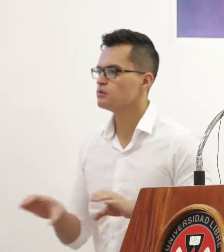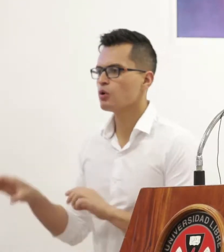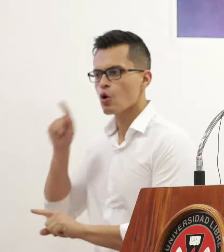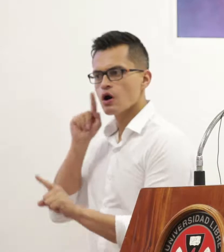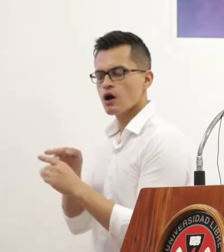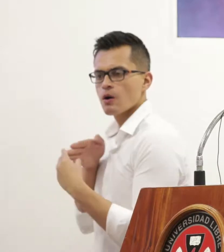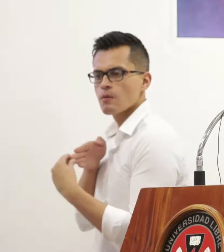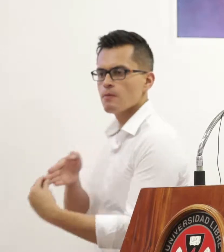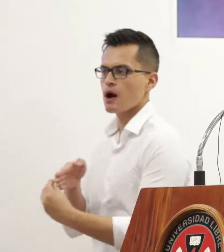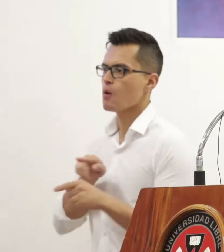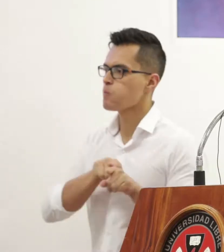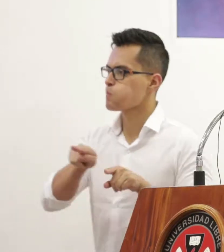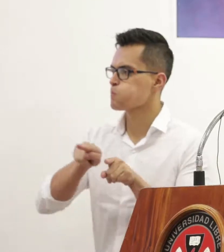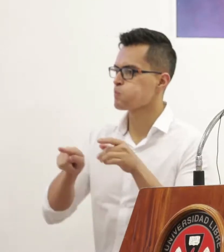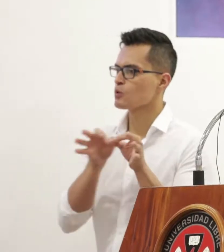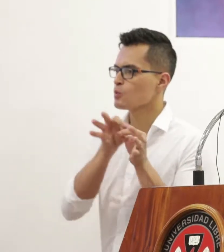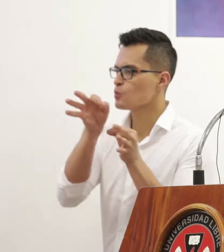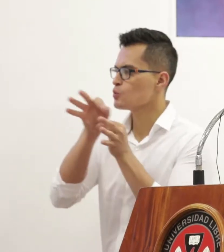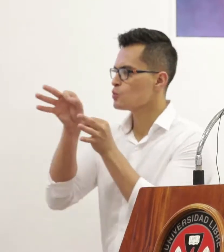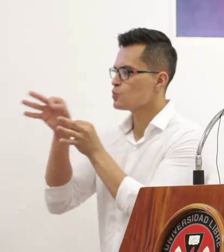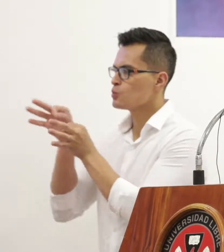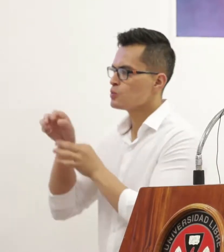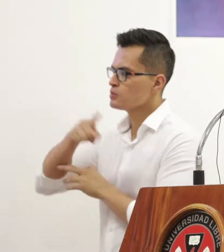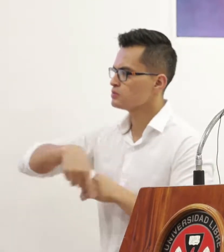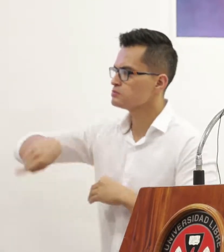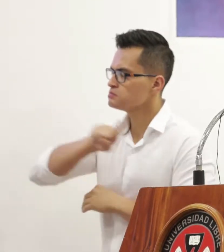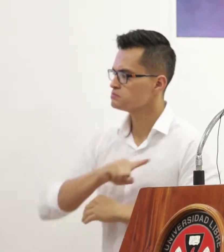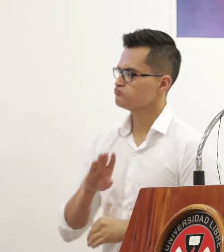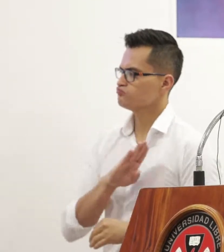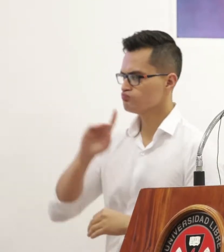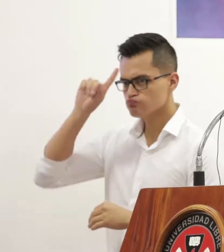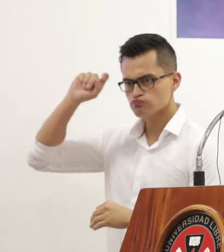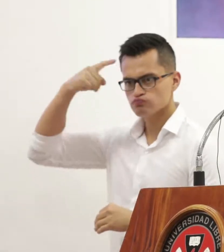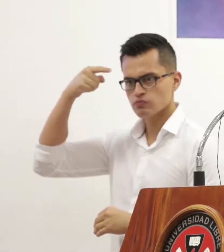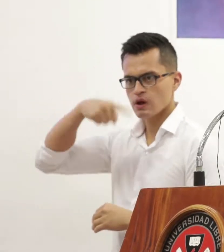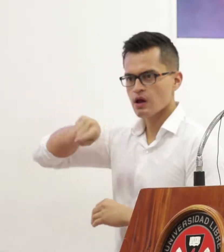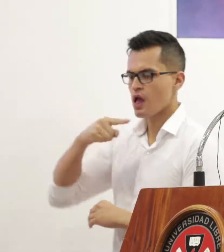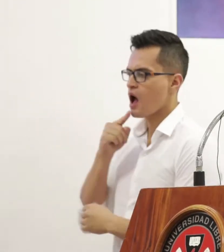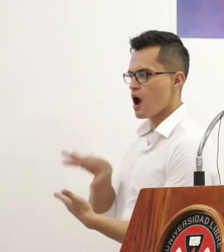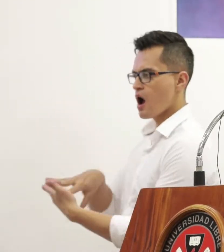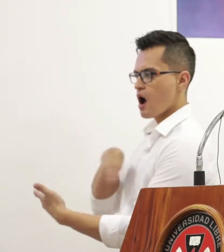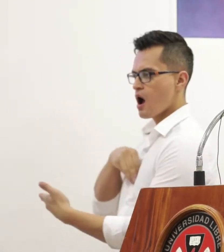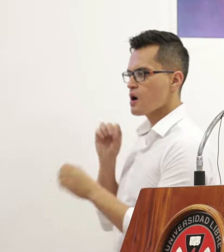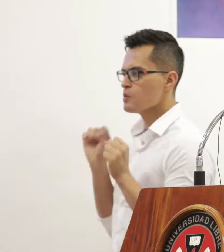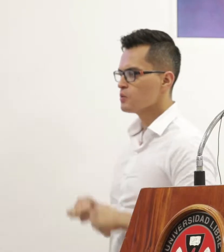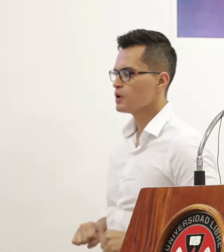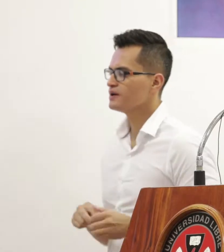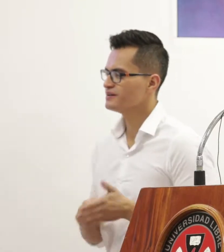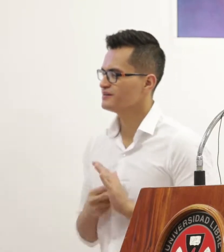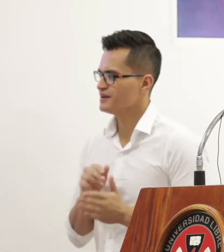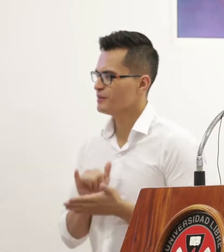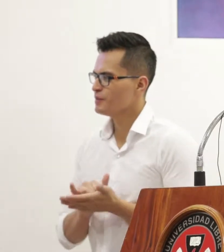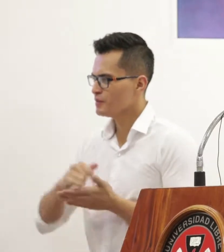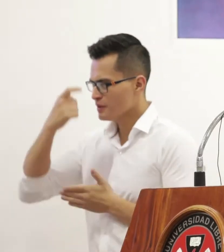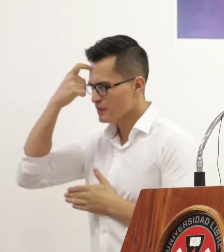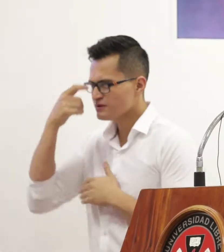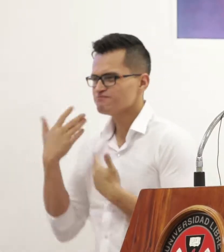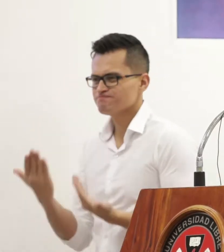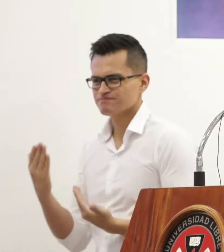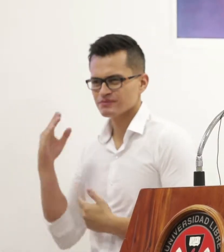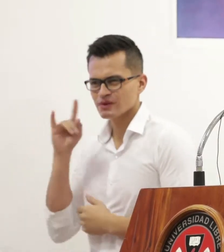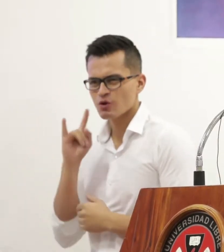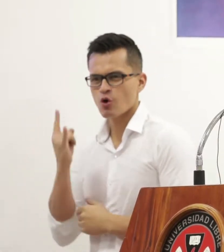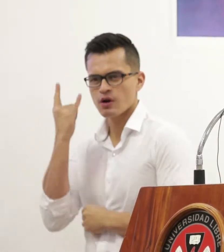los mandatarios departamentales del país respecto de lo que hay que hacer, y es poner este tema de este desangre humanitario